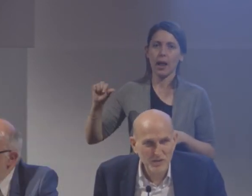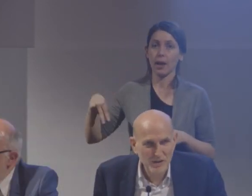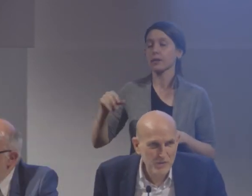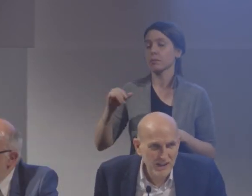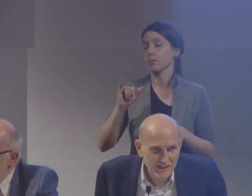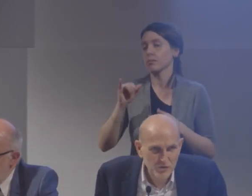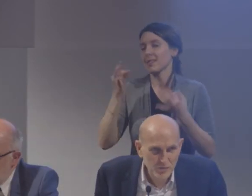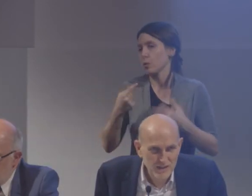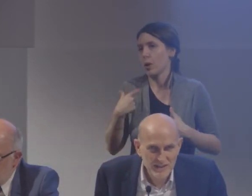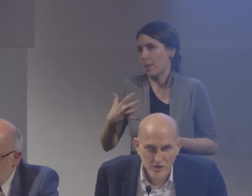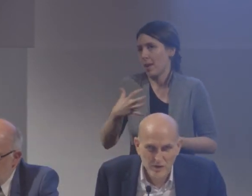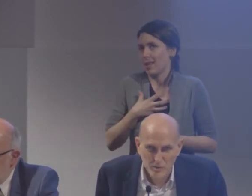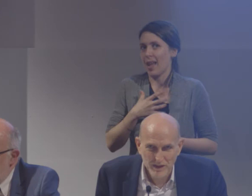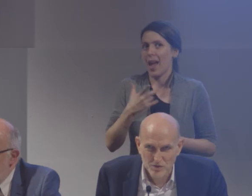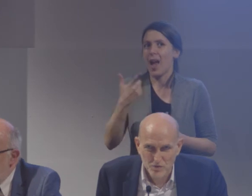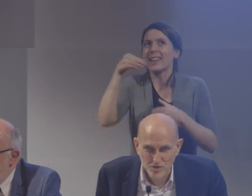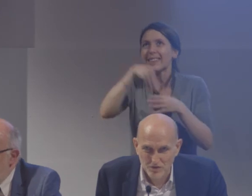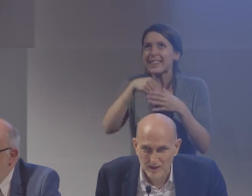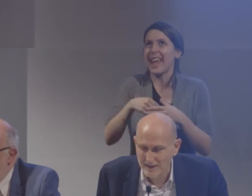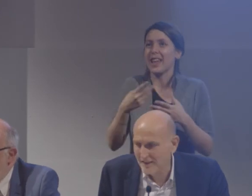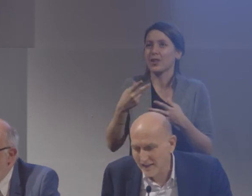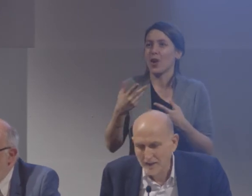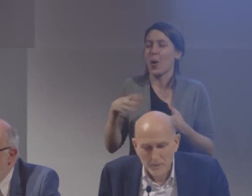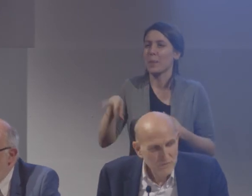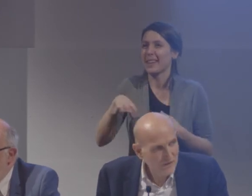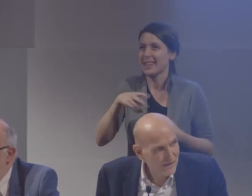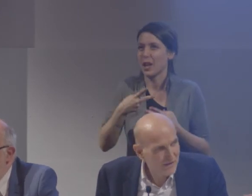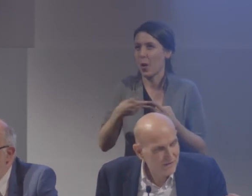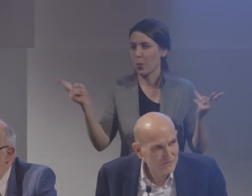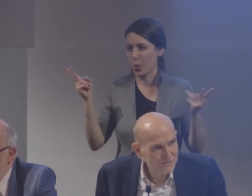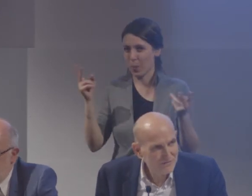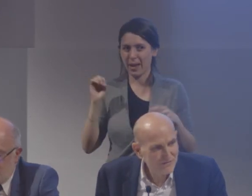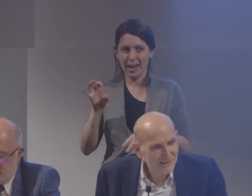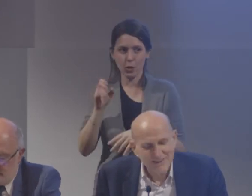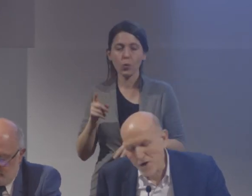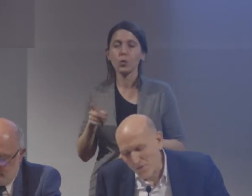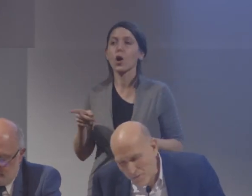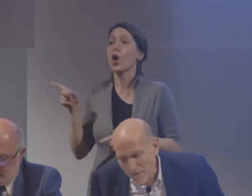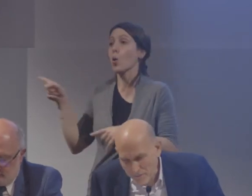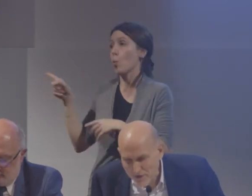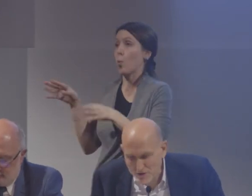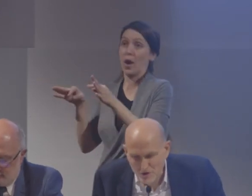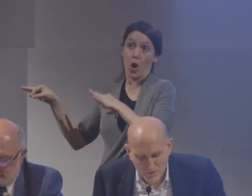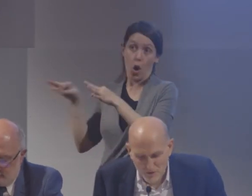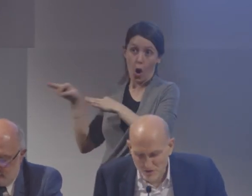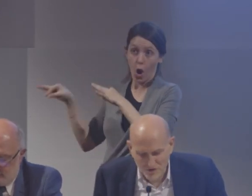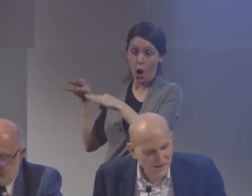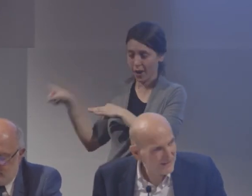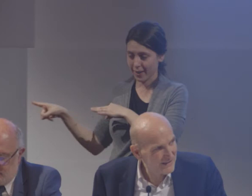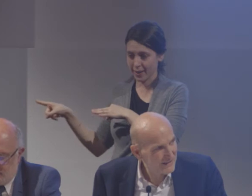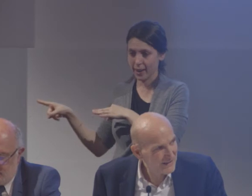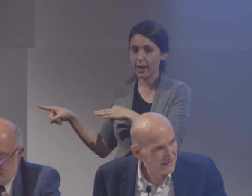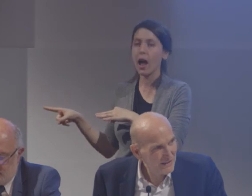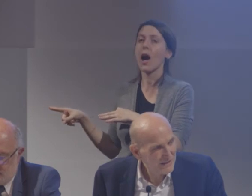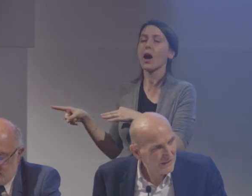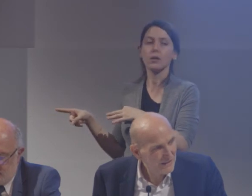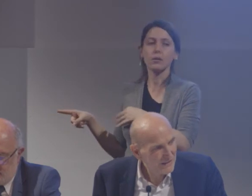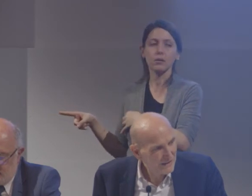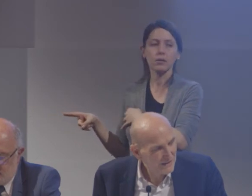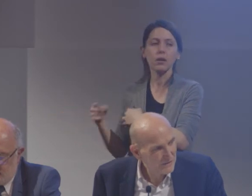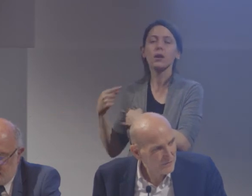me, portare Don Milani dentro il Ministero della Pubblica Istruzione. Però abbiamo scelto di farlo, lui coordinerà. No, vabbè, ma per questo dico emozionante. Ci sarà,